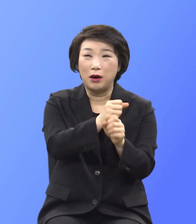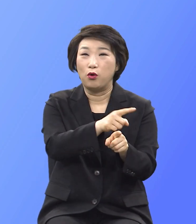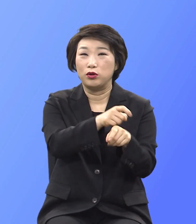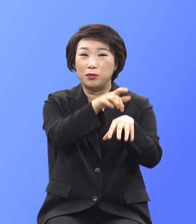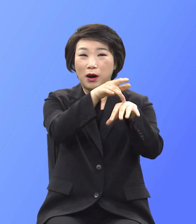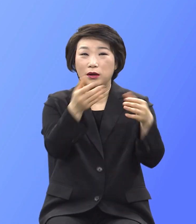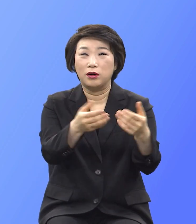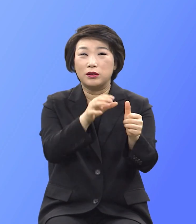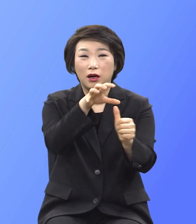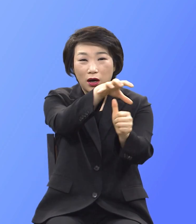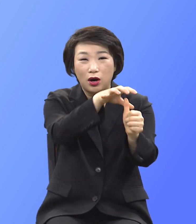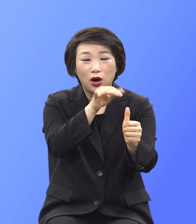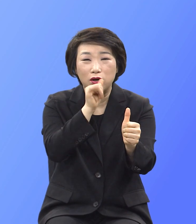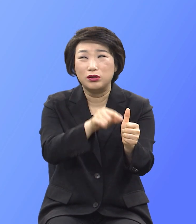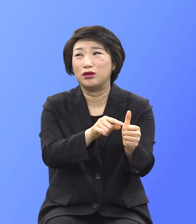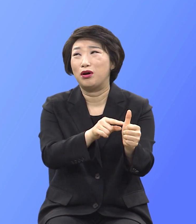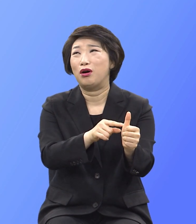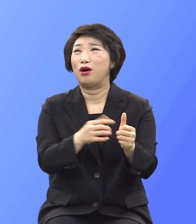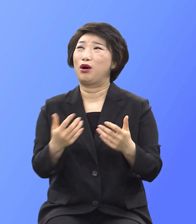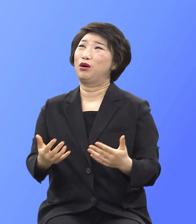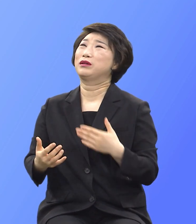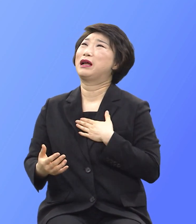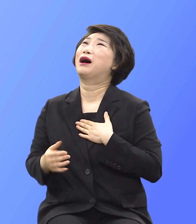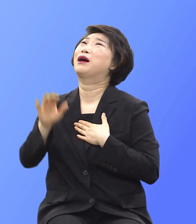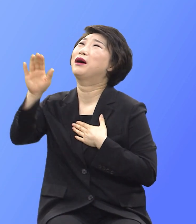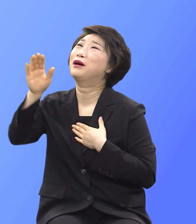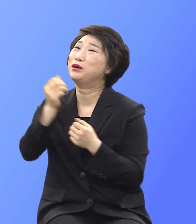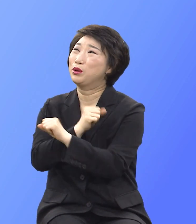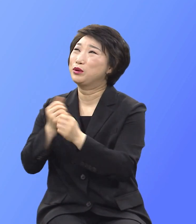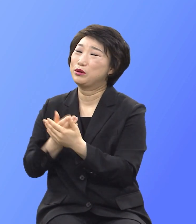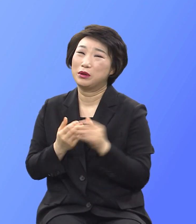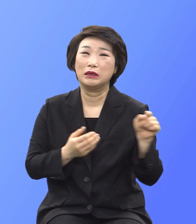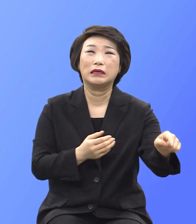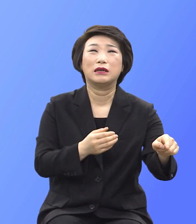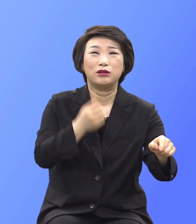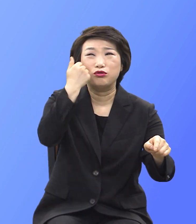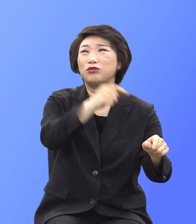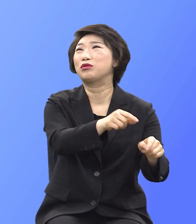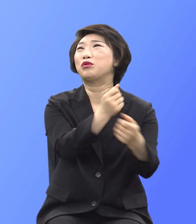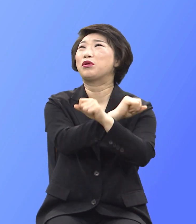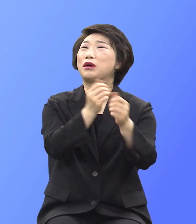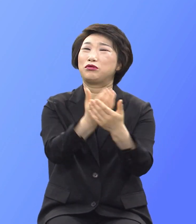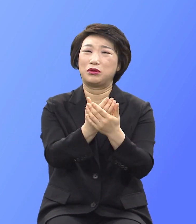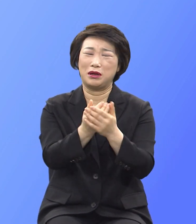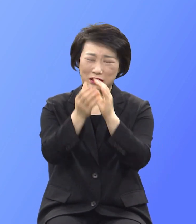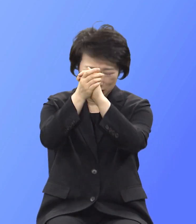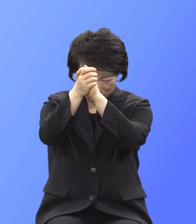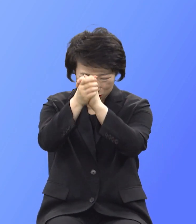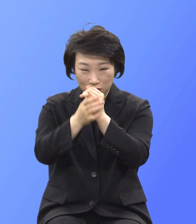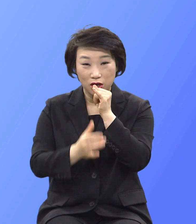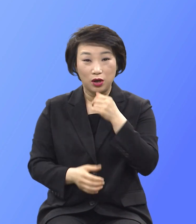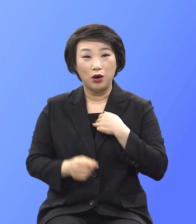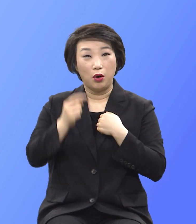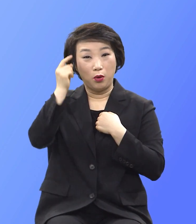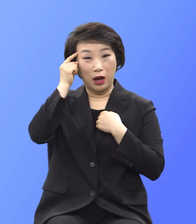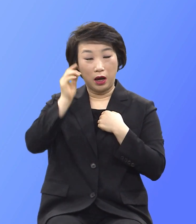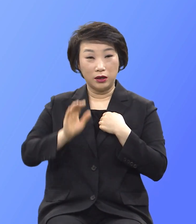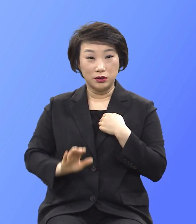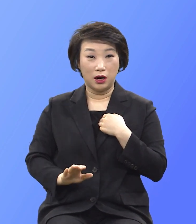역사가 그렇사오니 나도 용서하시고 그도 용서하소서. 왜 그러느냐?